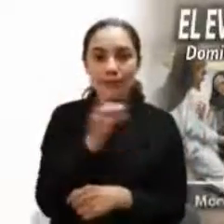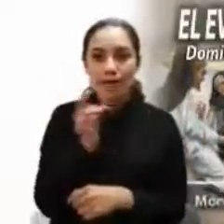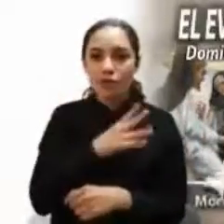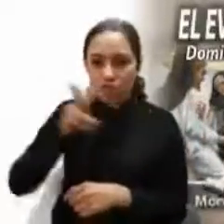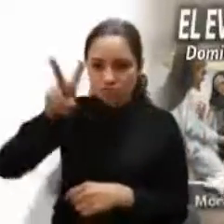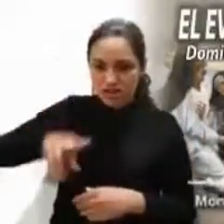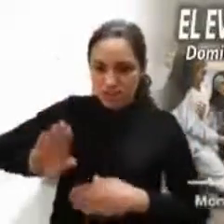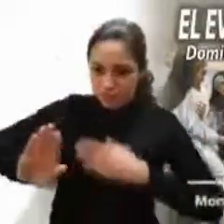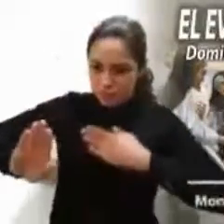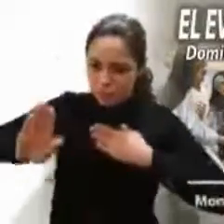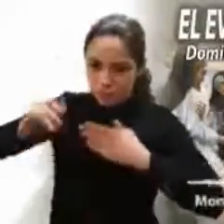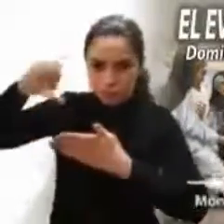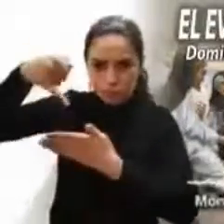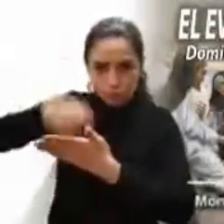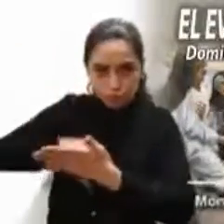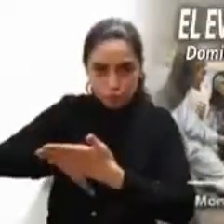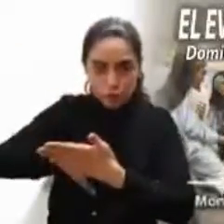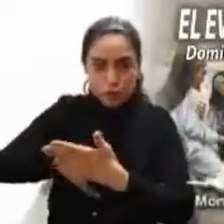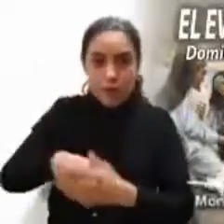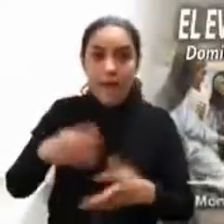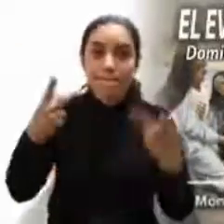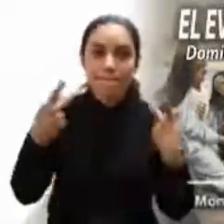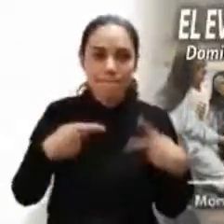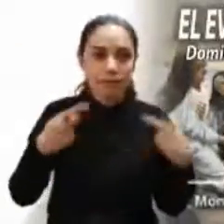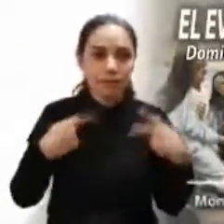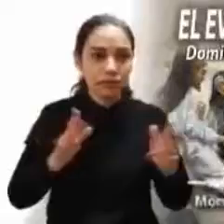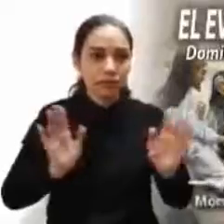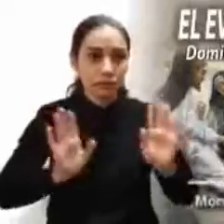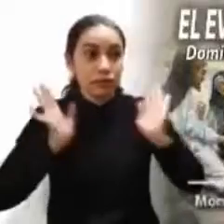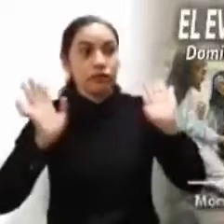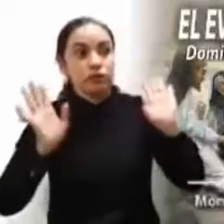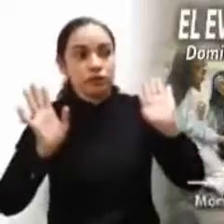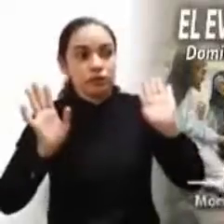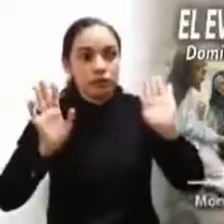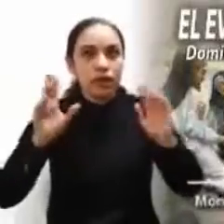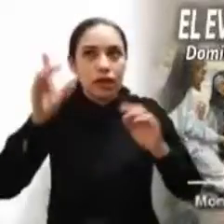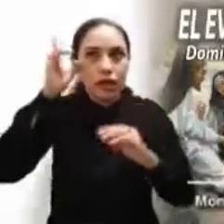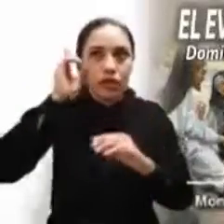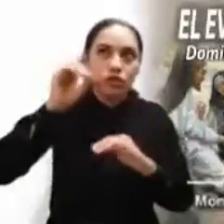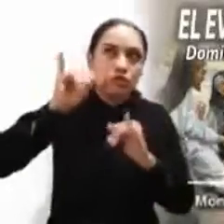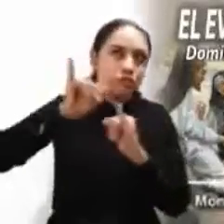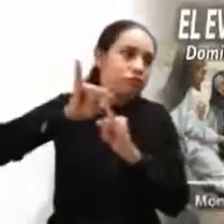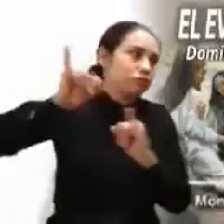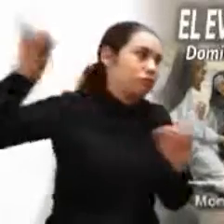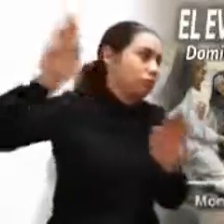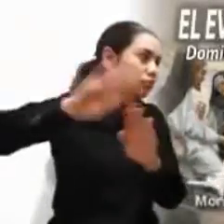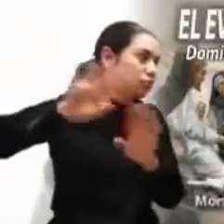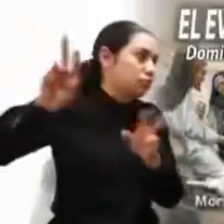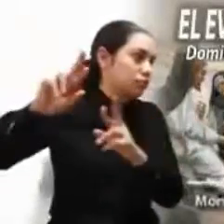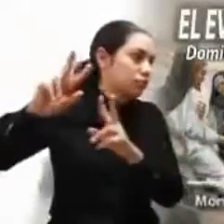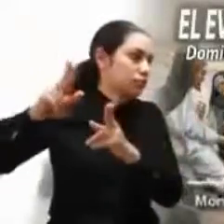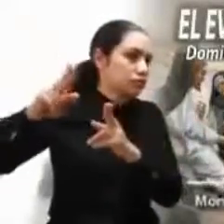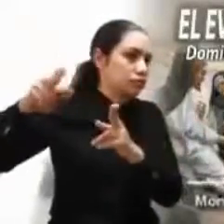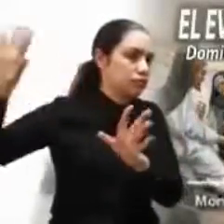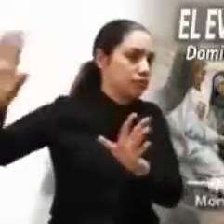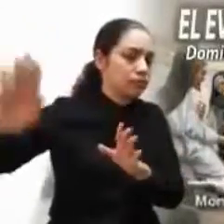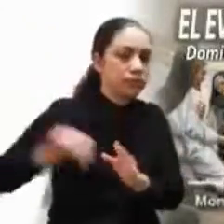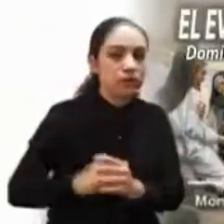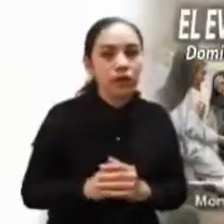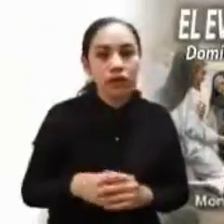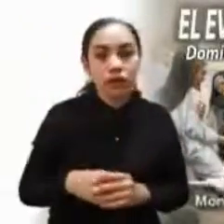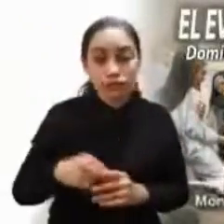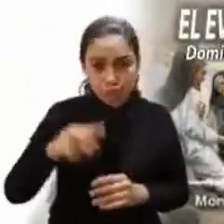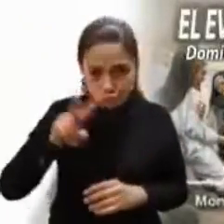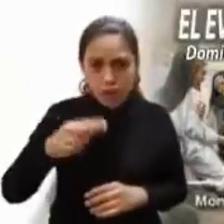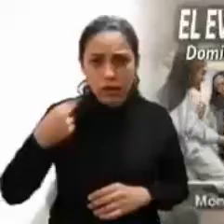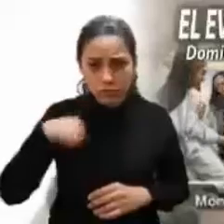contemplarnos. ¿Seremos capaces de ser de verdad testigos, mártires de